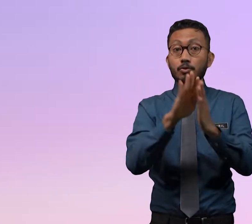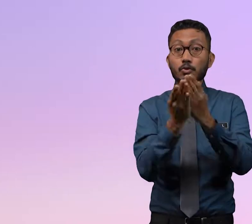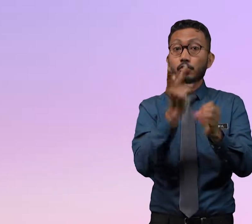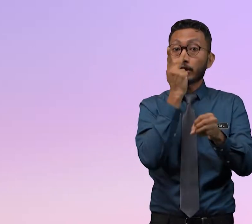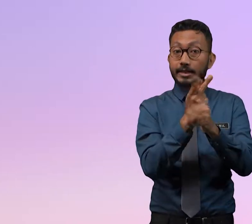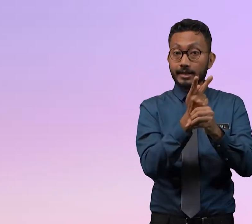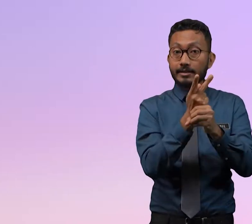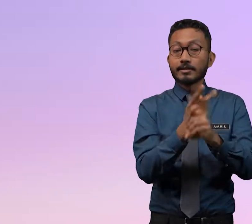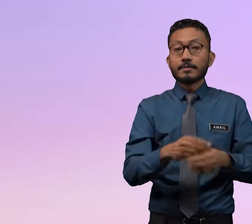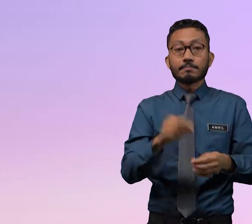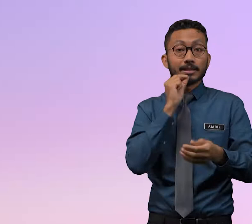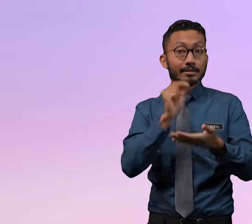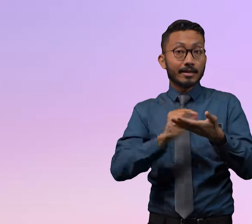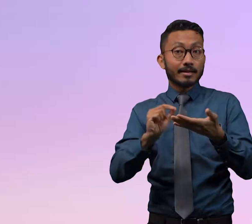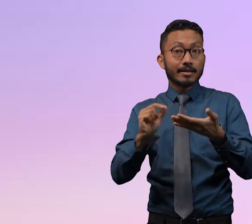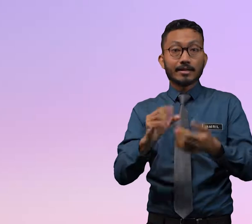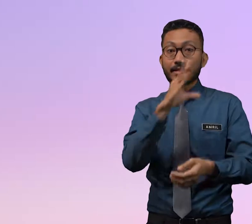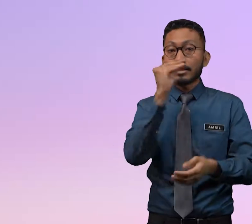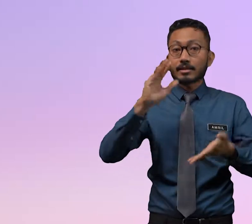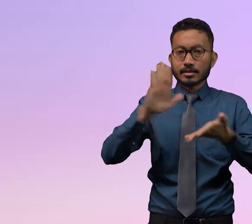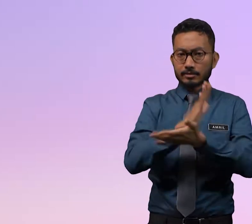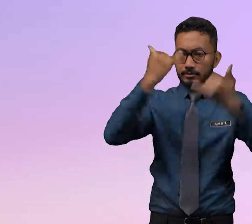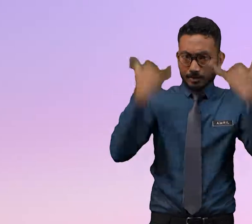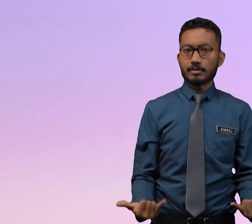buku kotanan pendek dan ketat kekal.